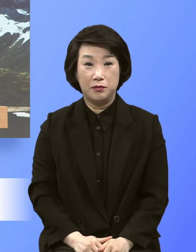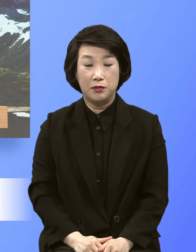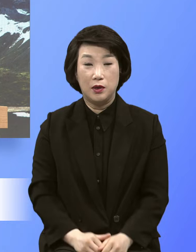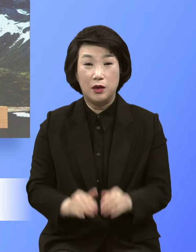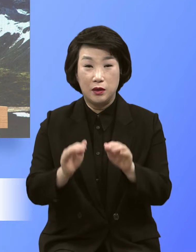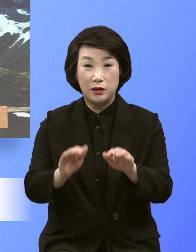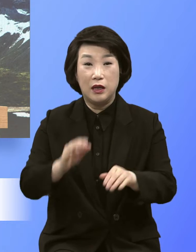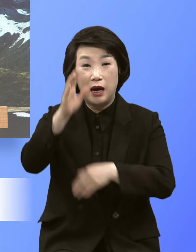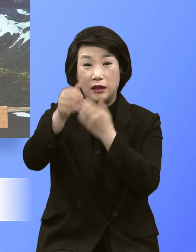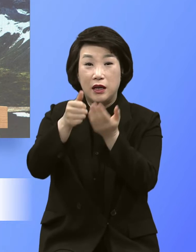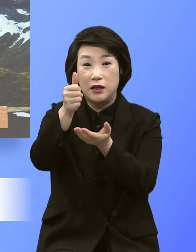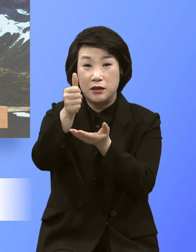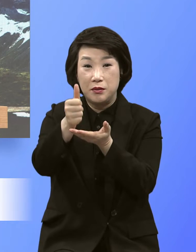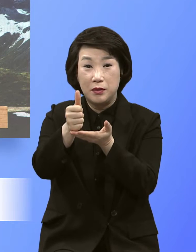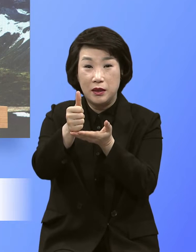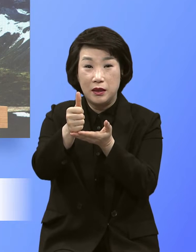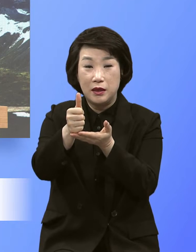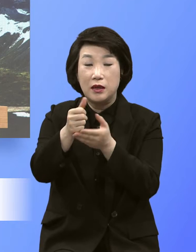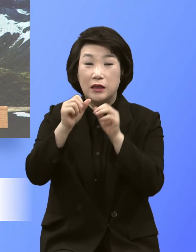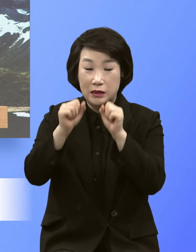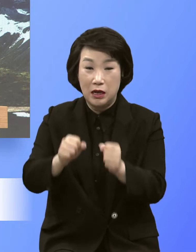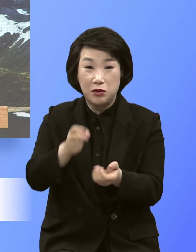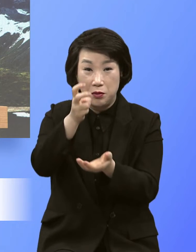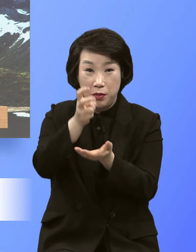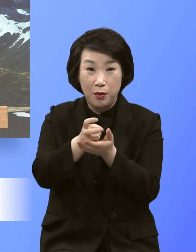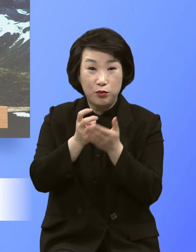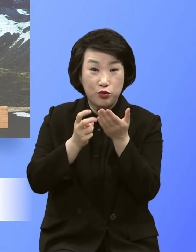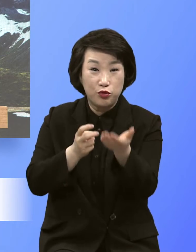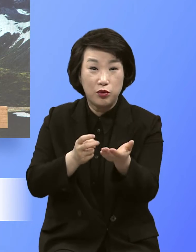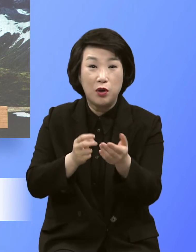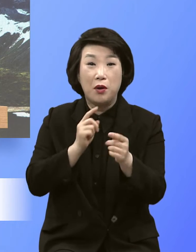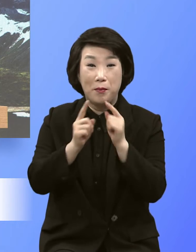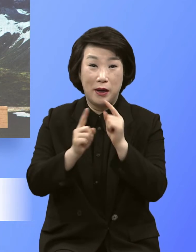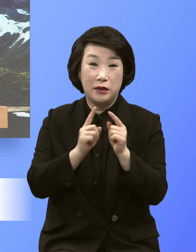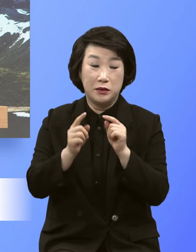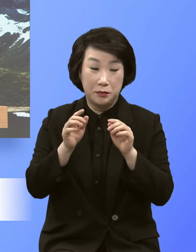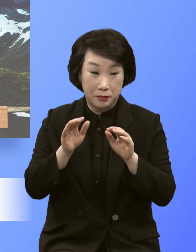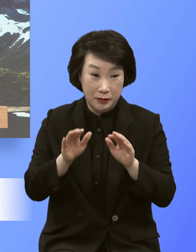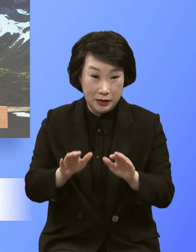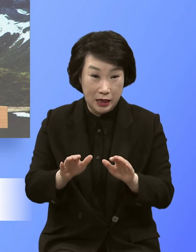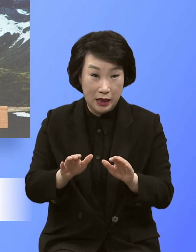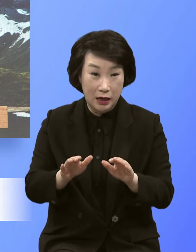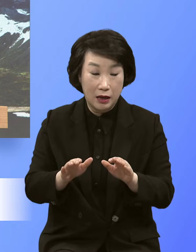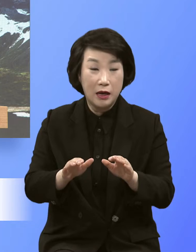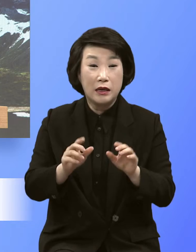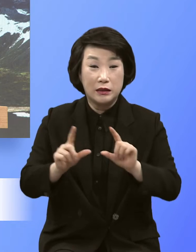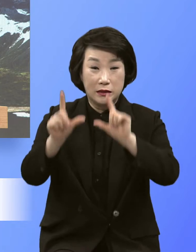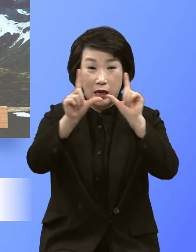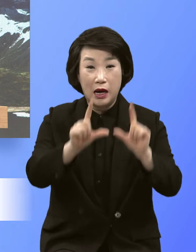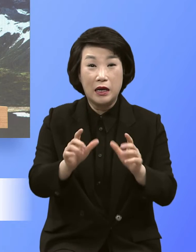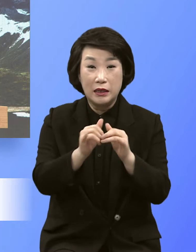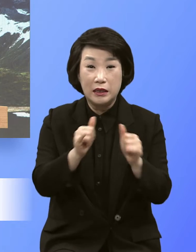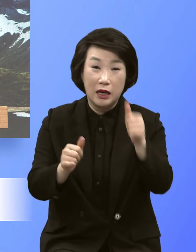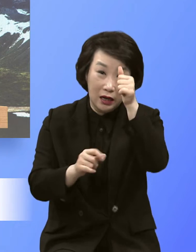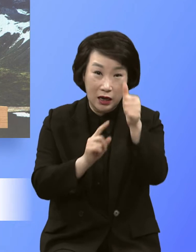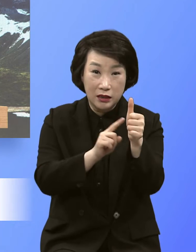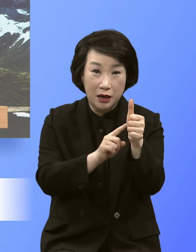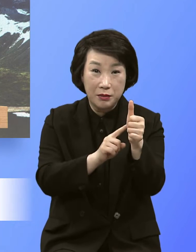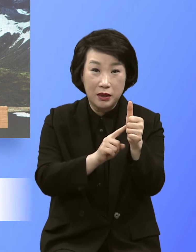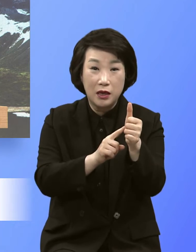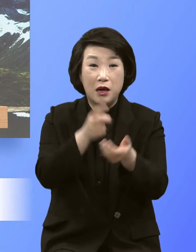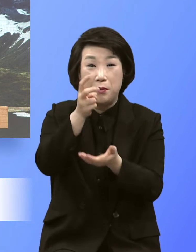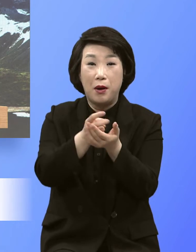근데 하나님께서 생존의 질서를 주신 말씀으로 살아야 할 인간이 이